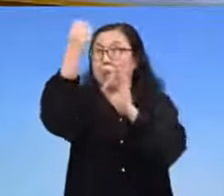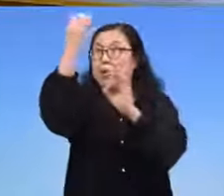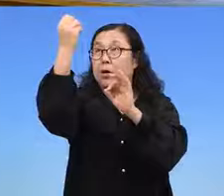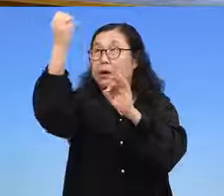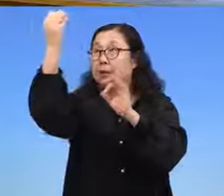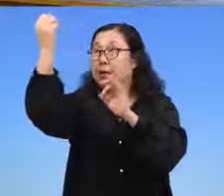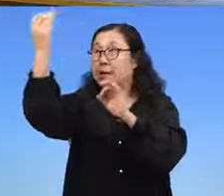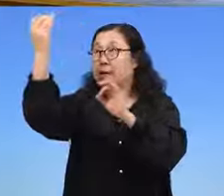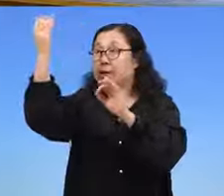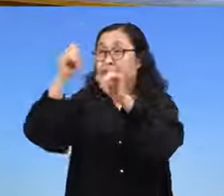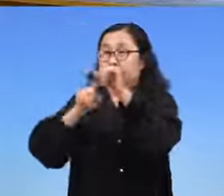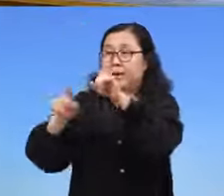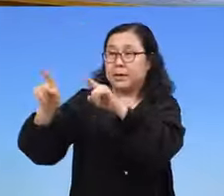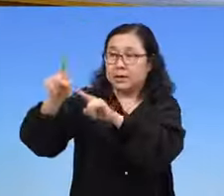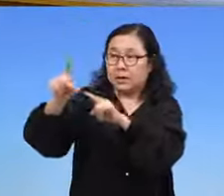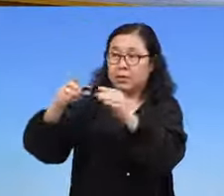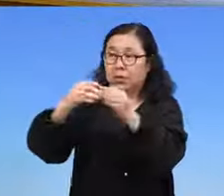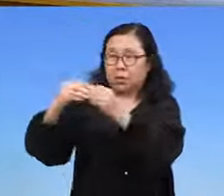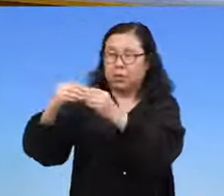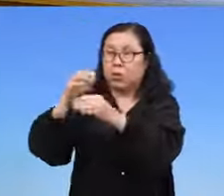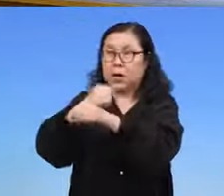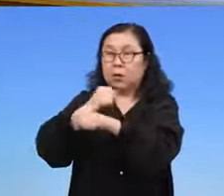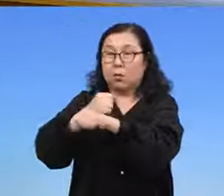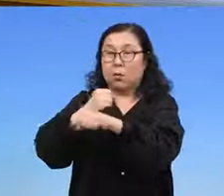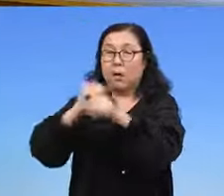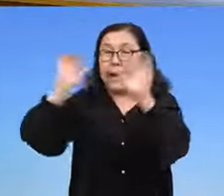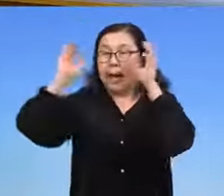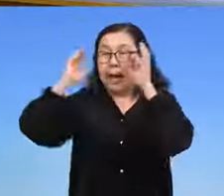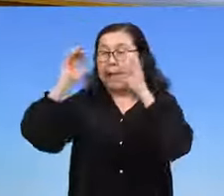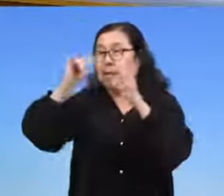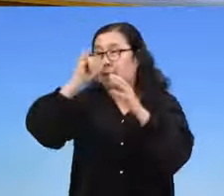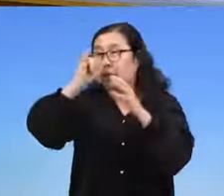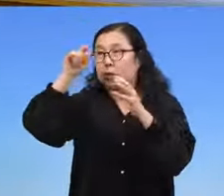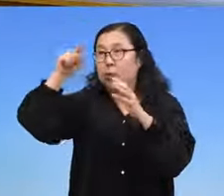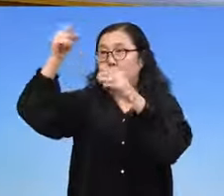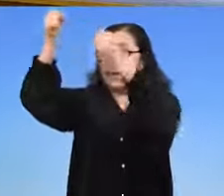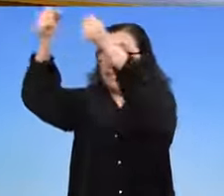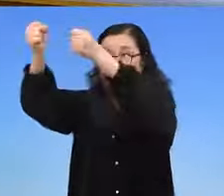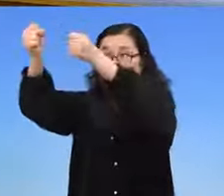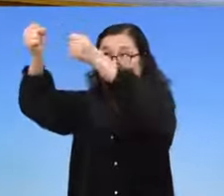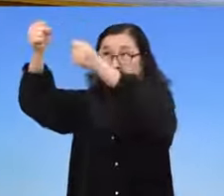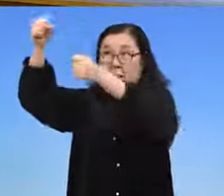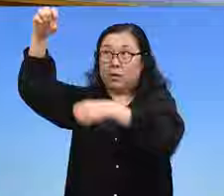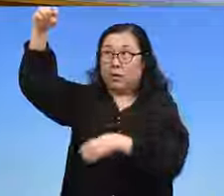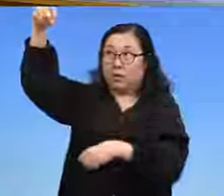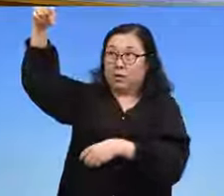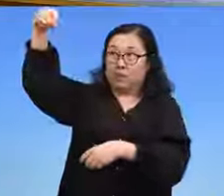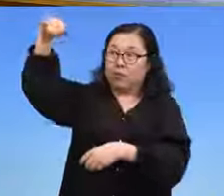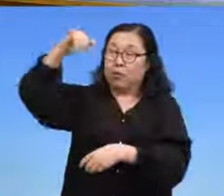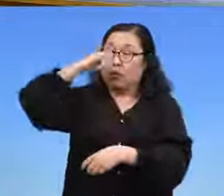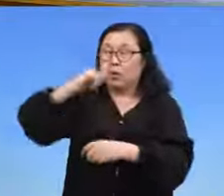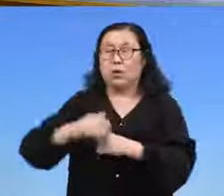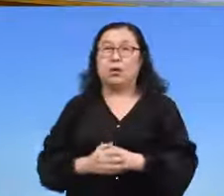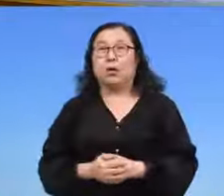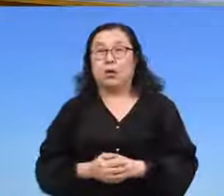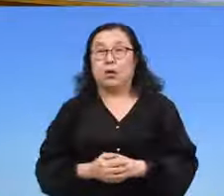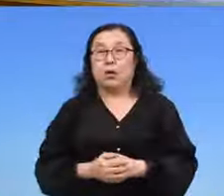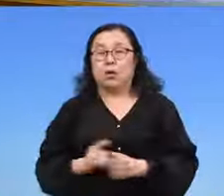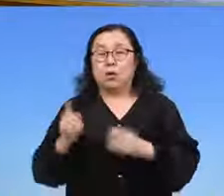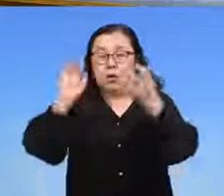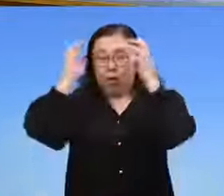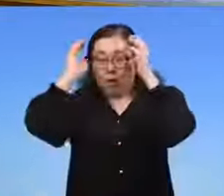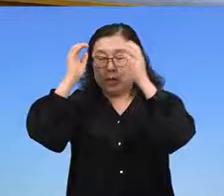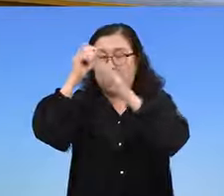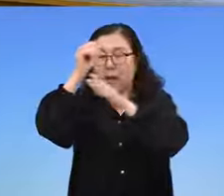앞서 인도하여 가다가 악이 있는 곳 위에 머물러 서 있는지라. 이처럼 잠시 혼란에